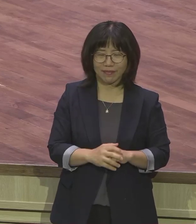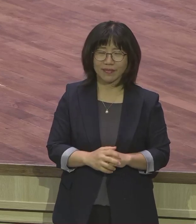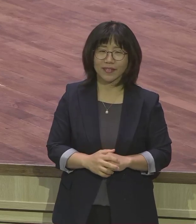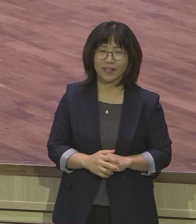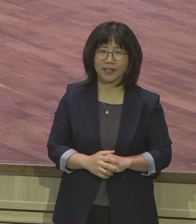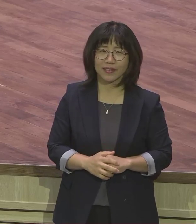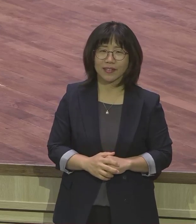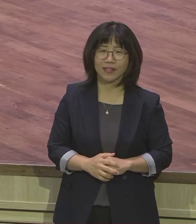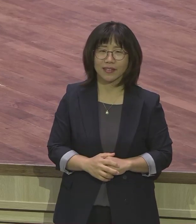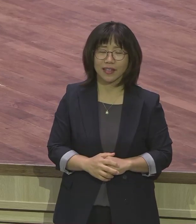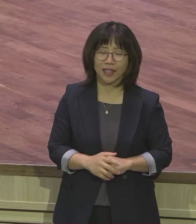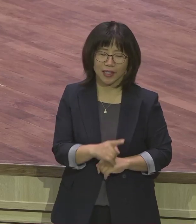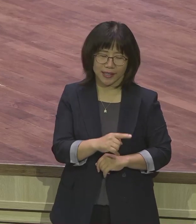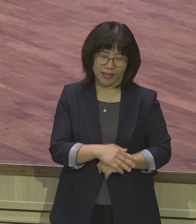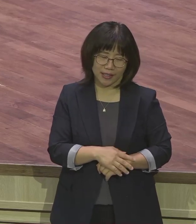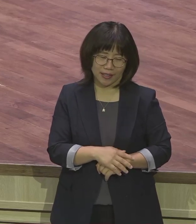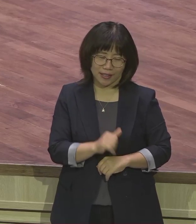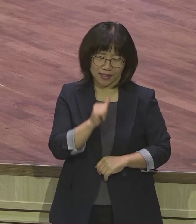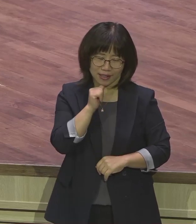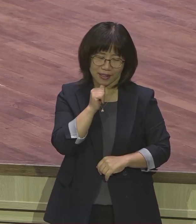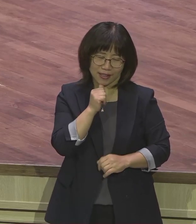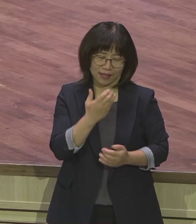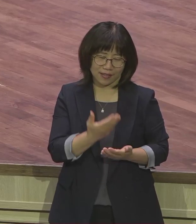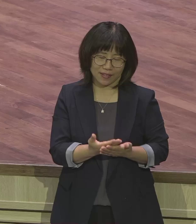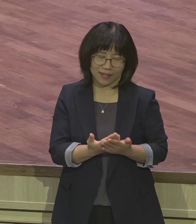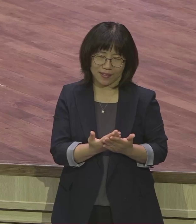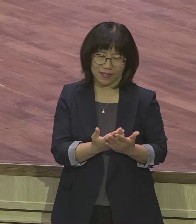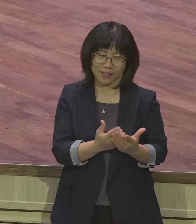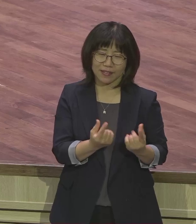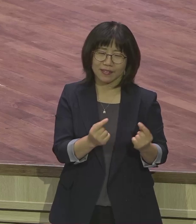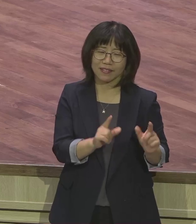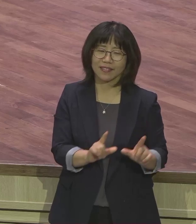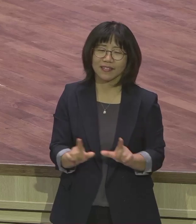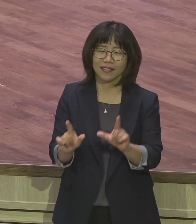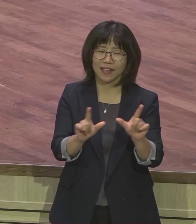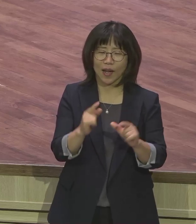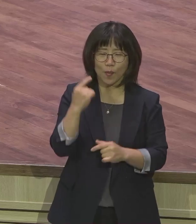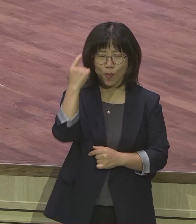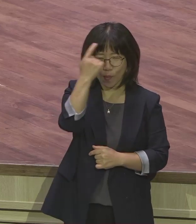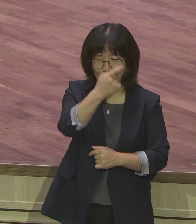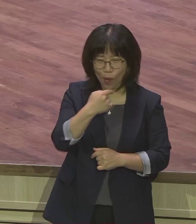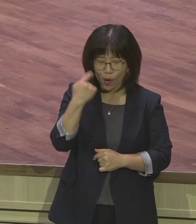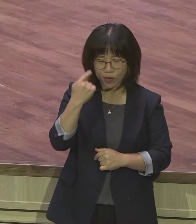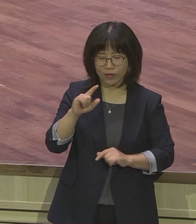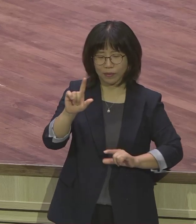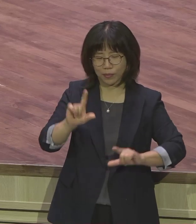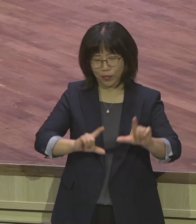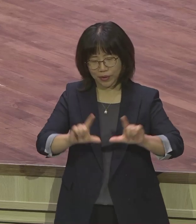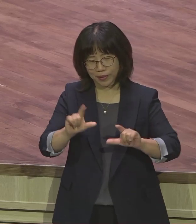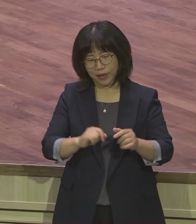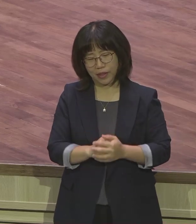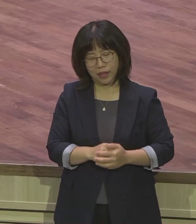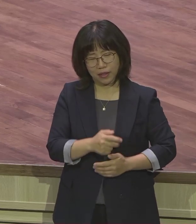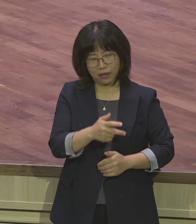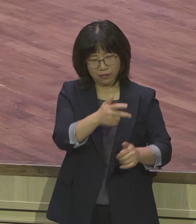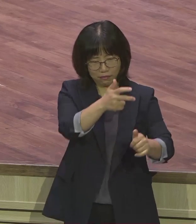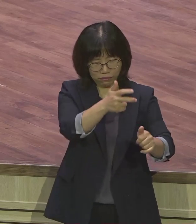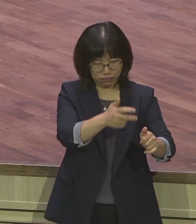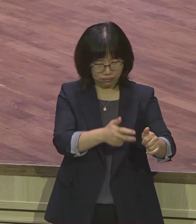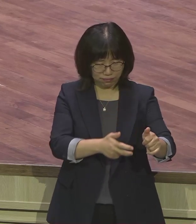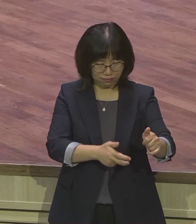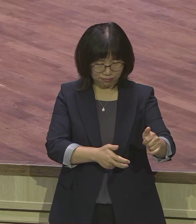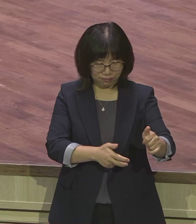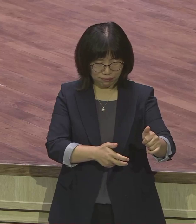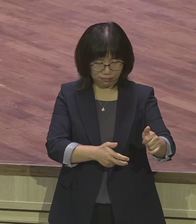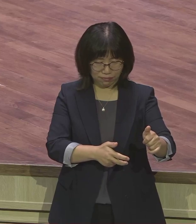크다 허접하게 옷을 입고 그렇게 사람 머리 이렇게 보면요. 진짜 정신병자 한 집에